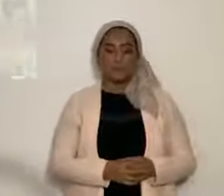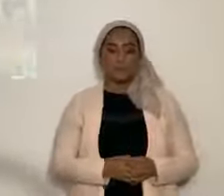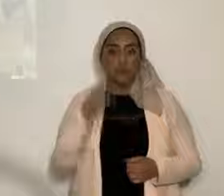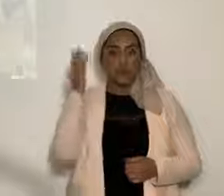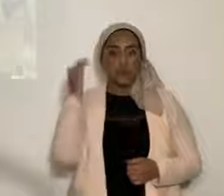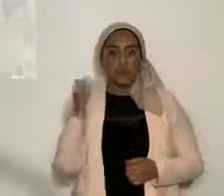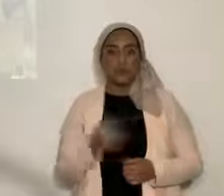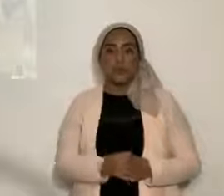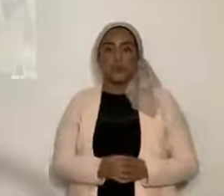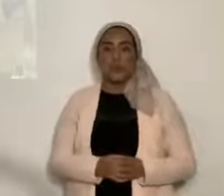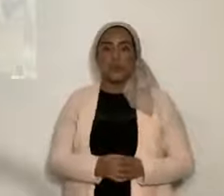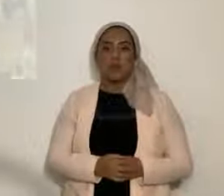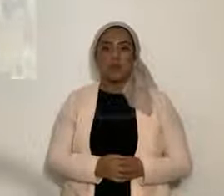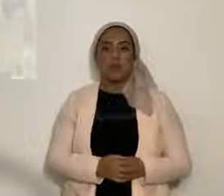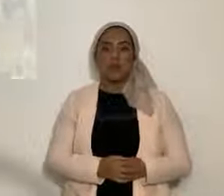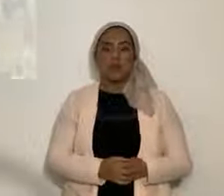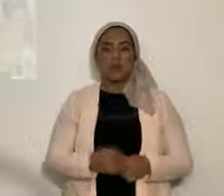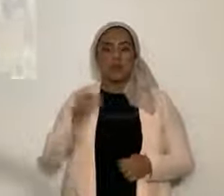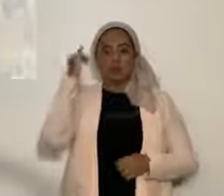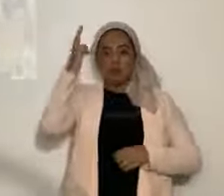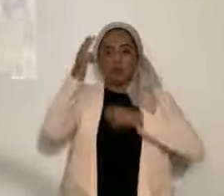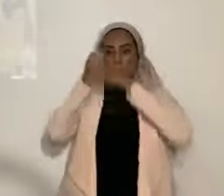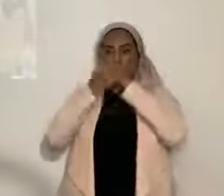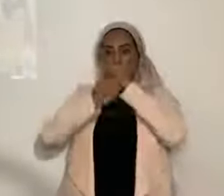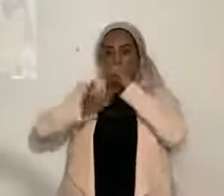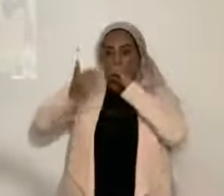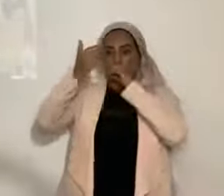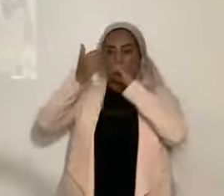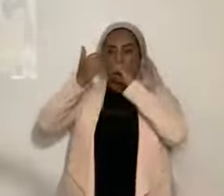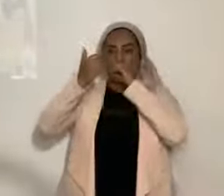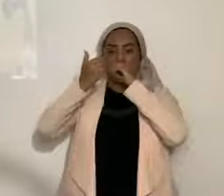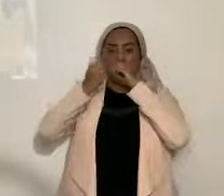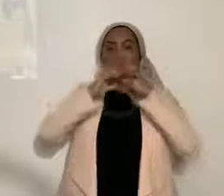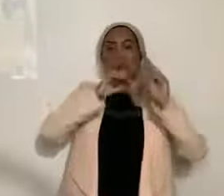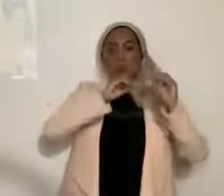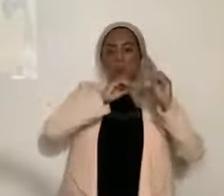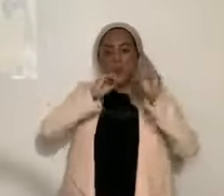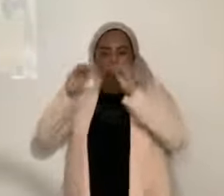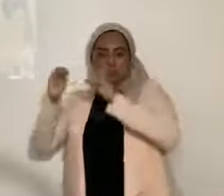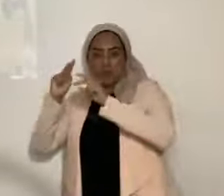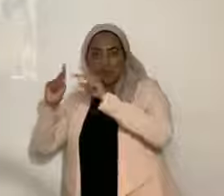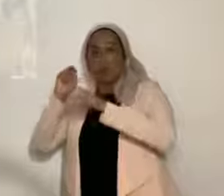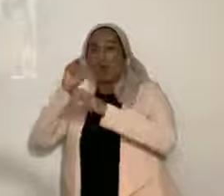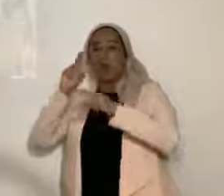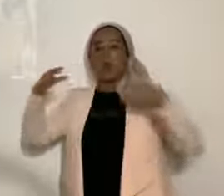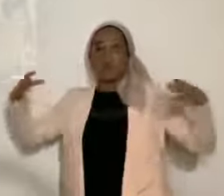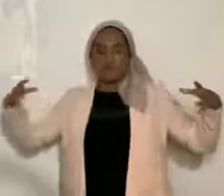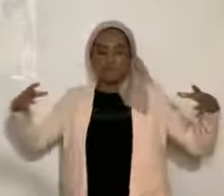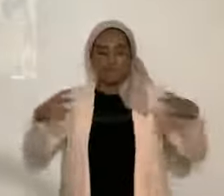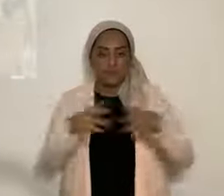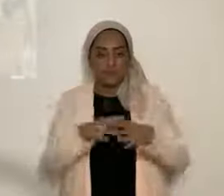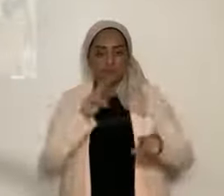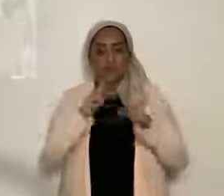tanto, la trompeta de Yahweh remueve al pueblo, lo reúne al pueblo de